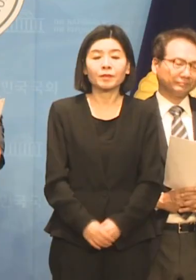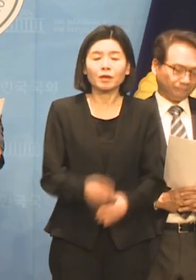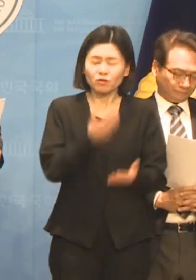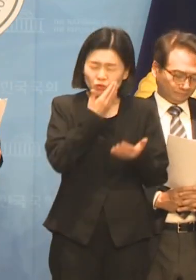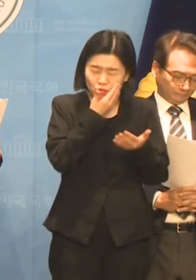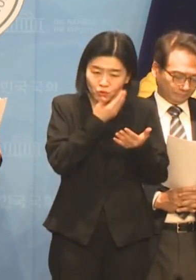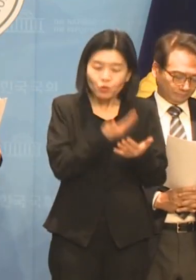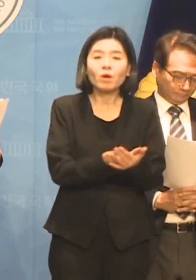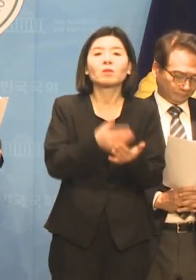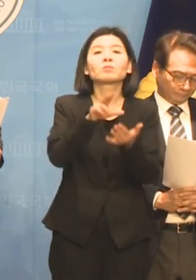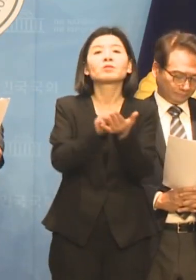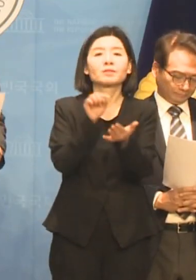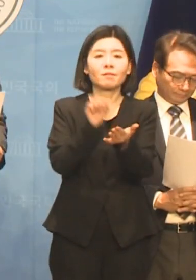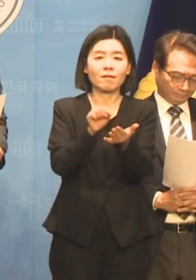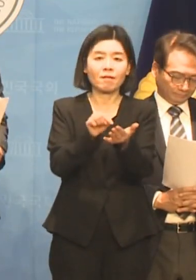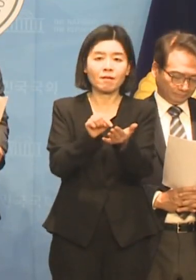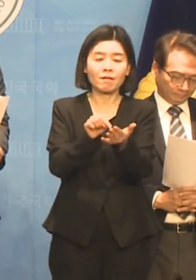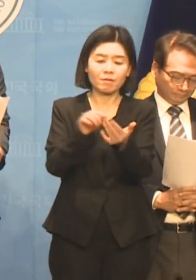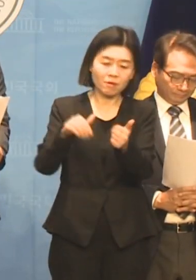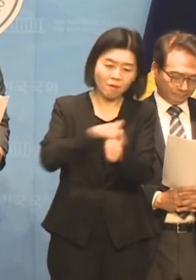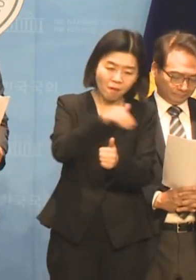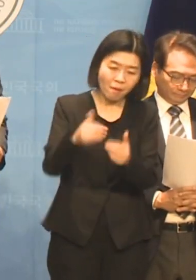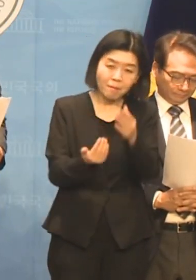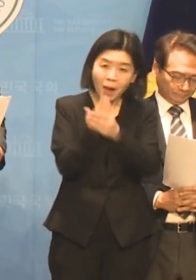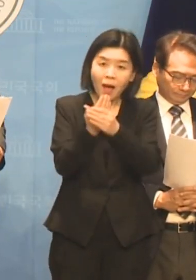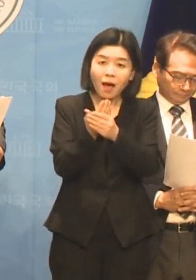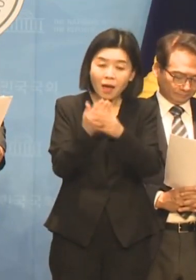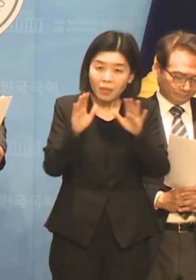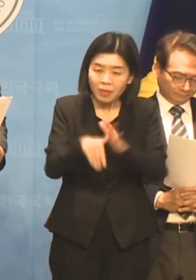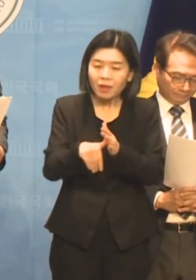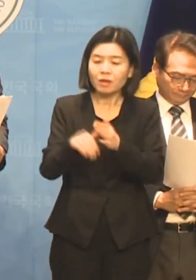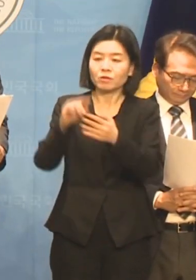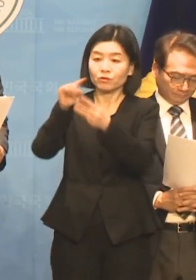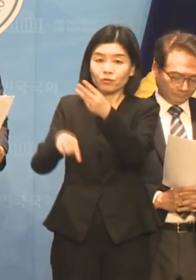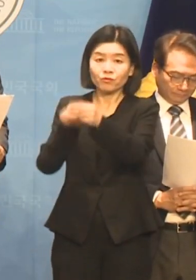이렇게 중요한 문제가 진행되고 있는 동안 내라